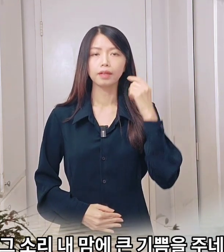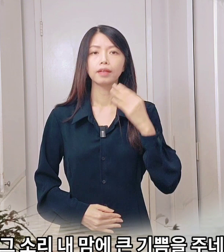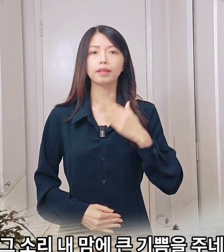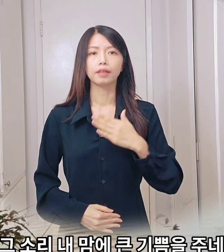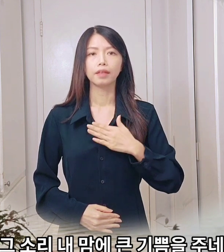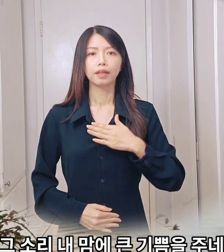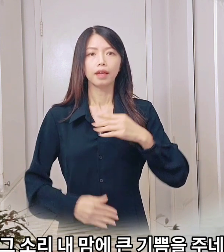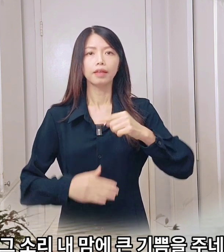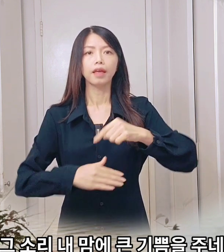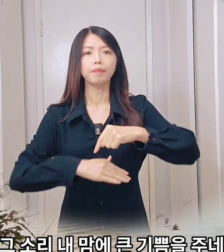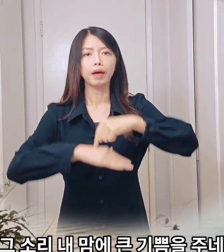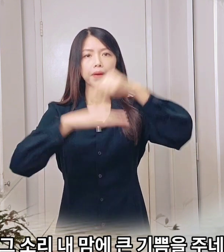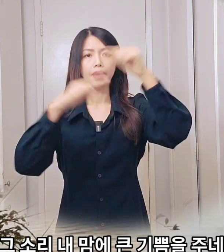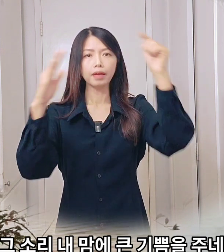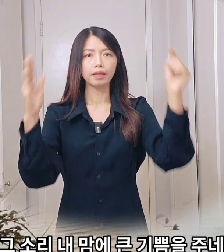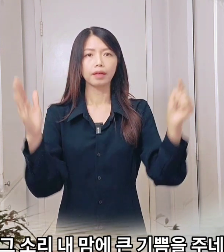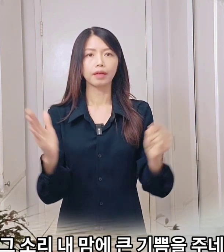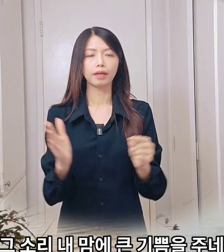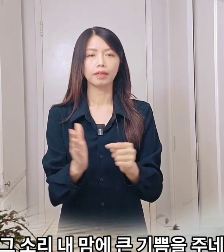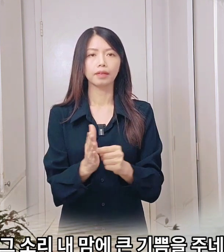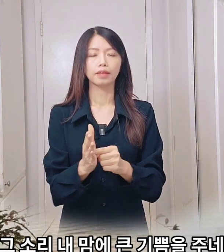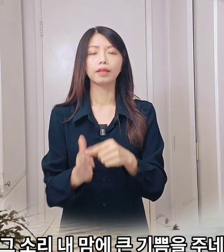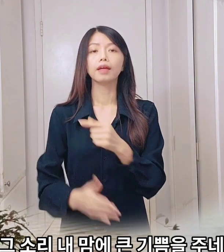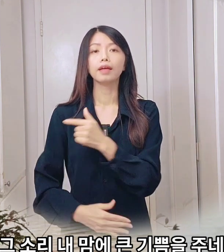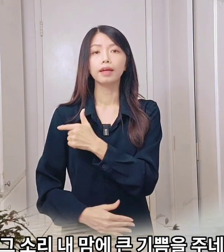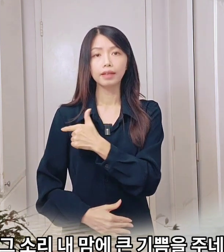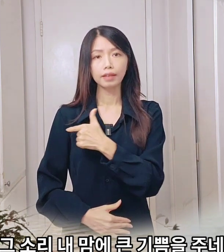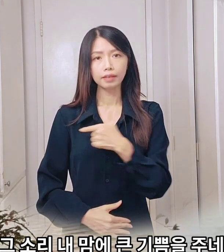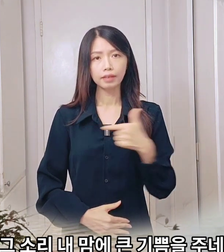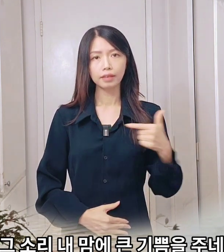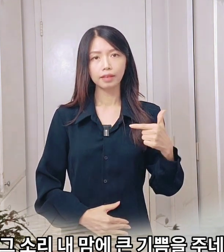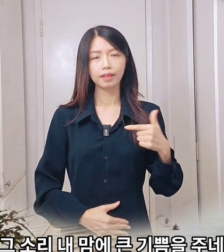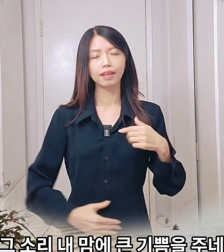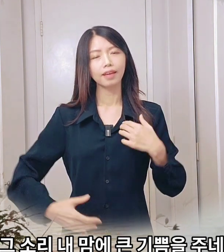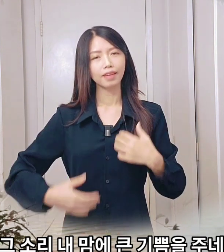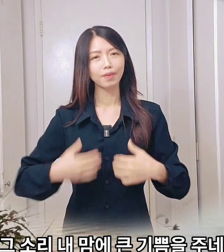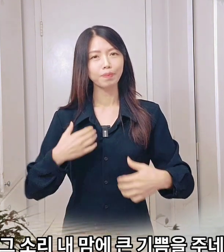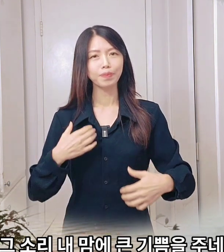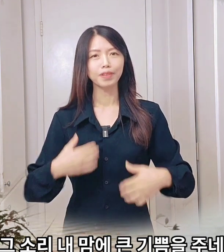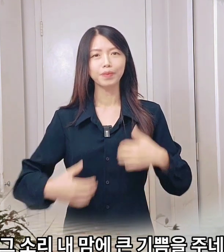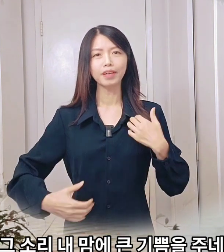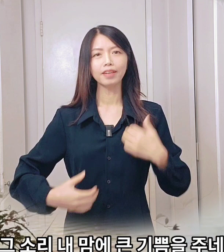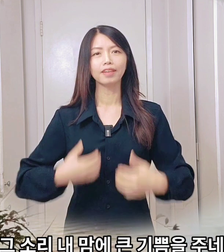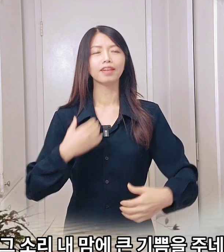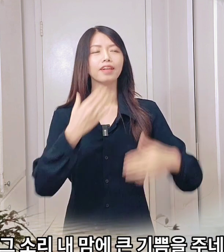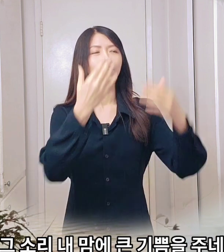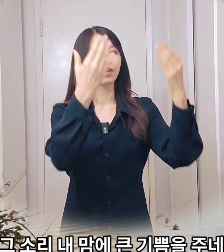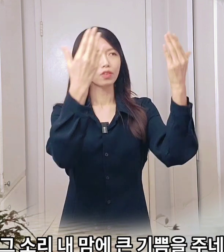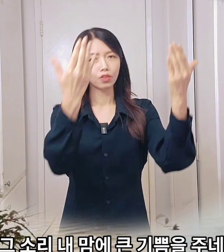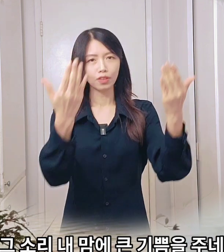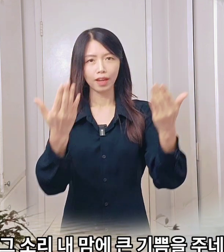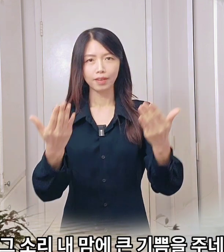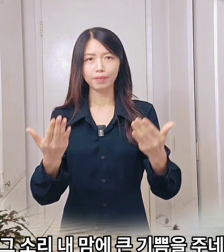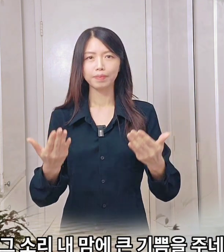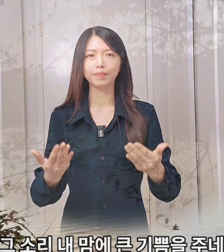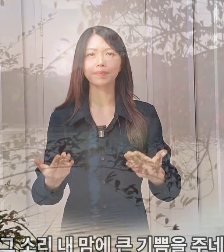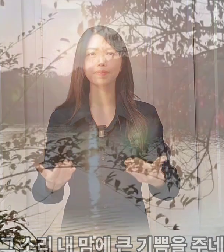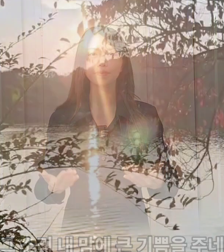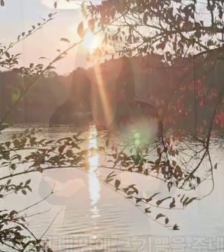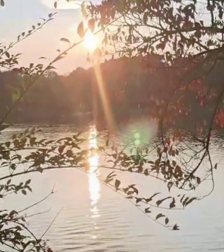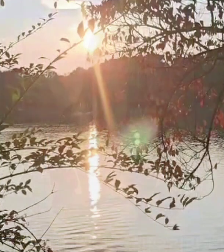소리 내 마음에 큰 기쁨을 주네.